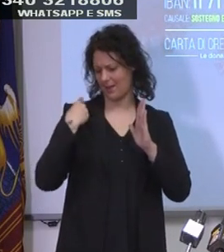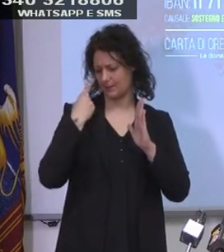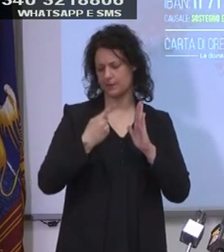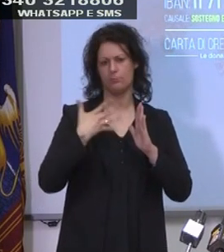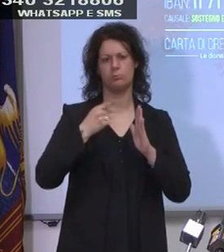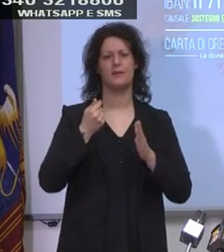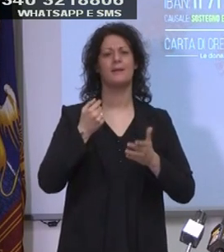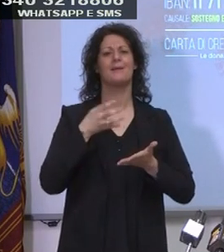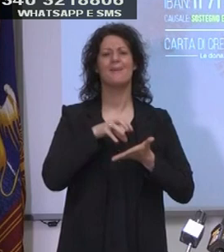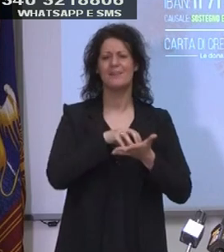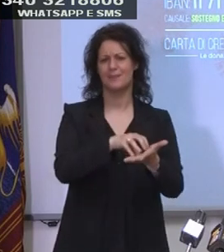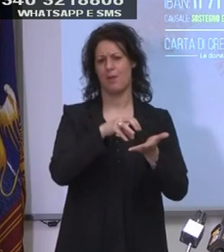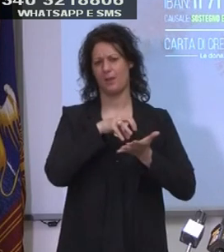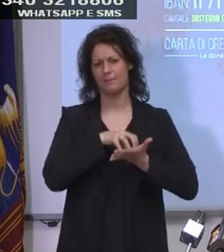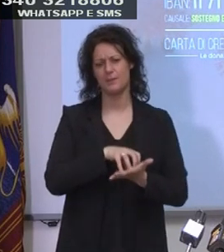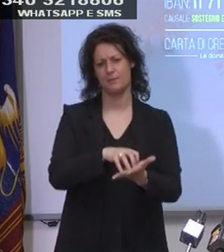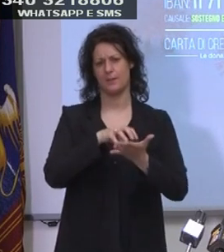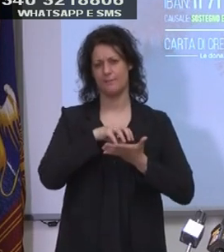casa